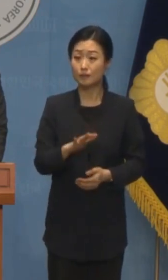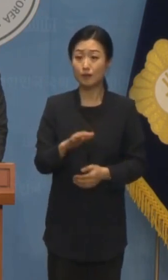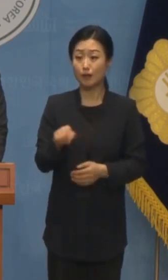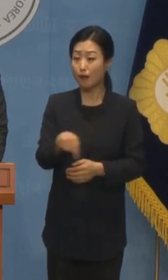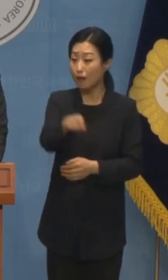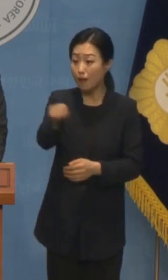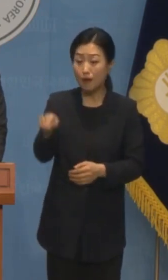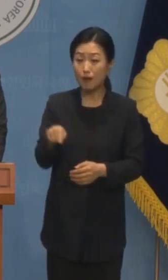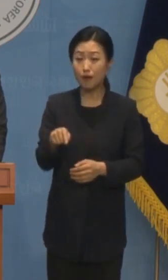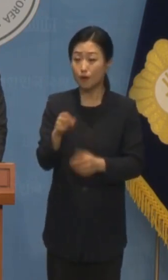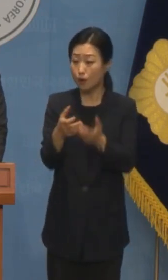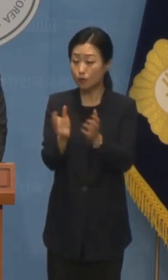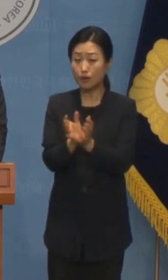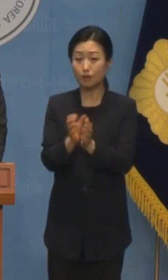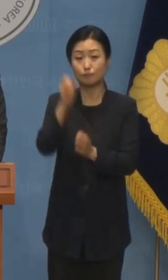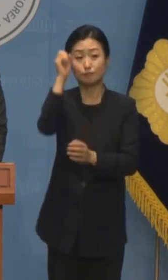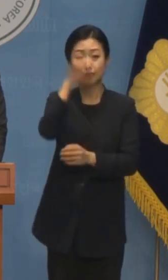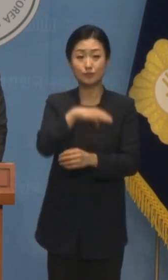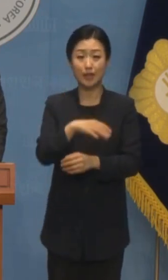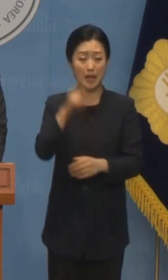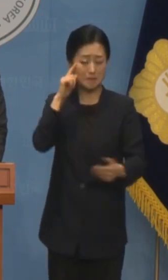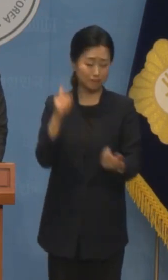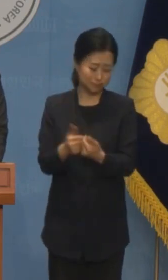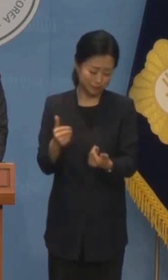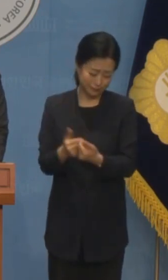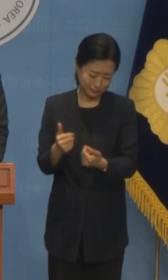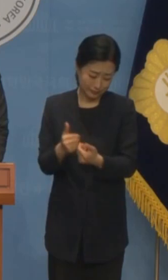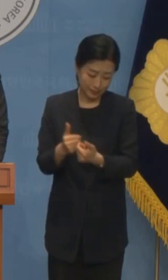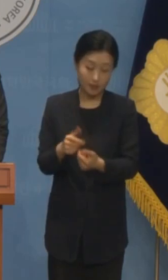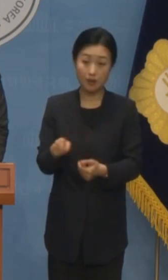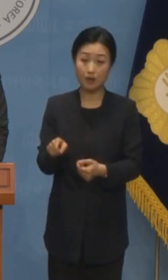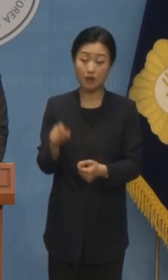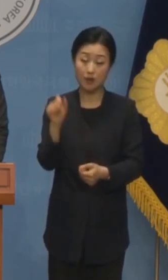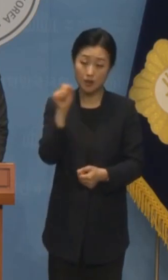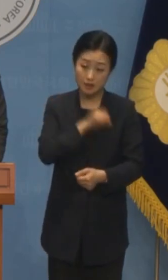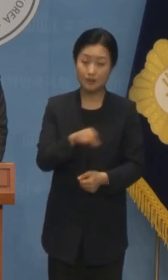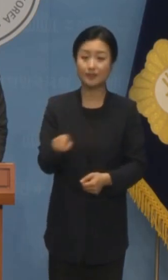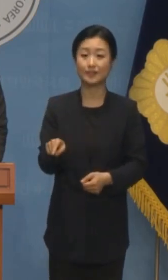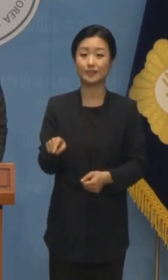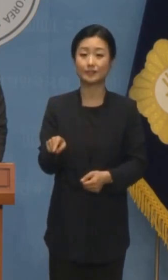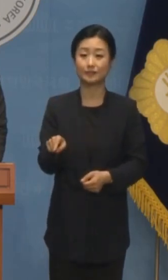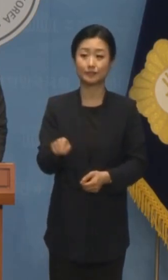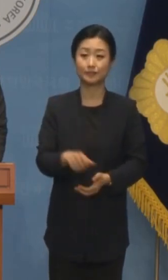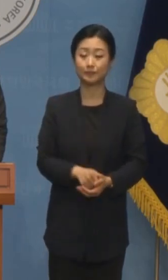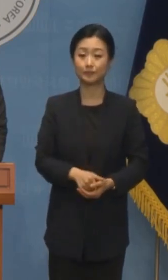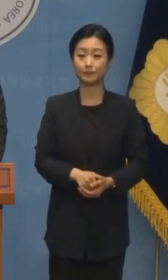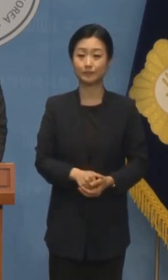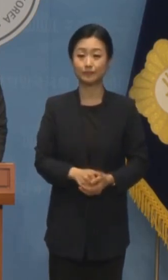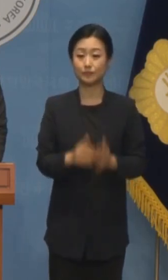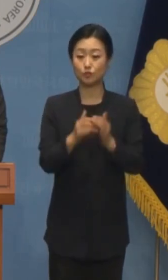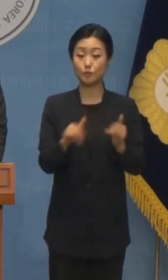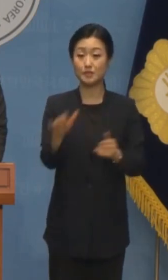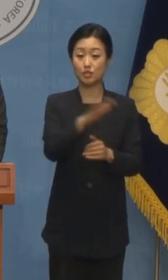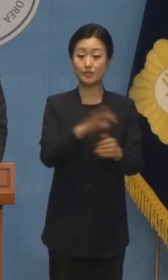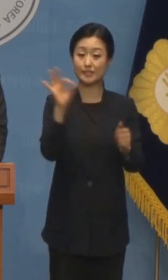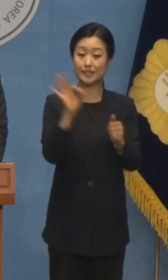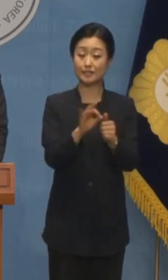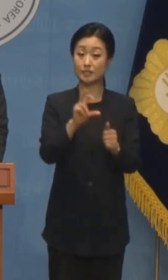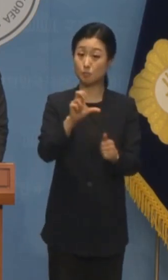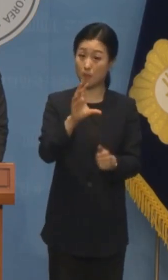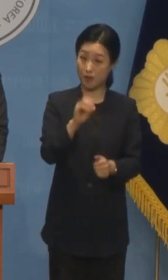집권 여당은 덮어놓고 반대만을 위한 반대를 하고 있습니다 전국민 25만 원